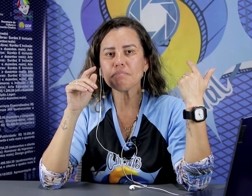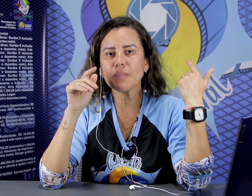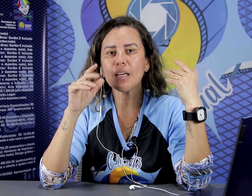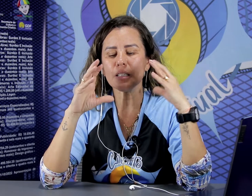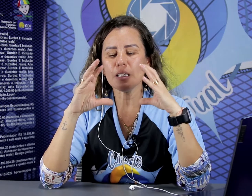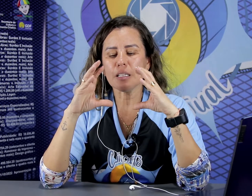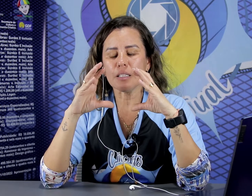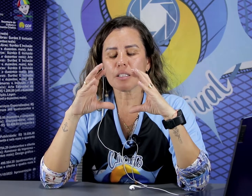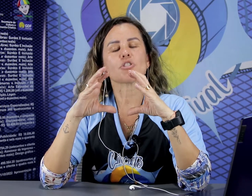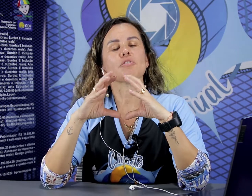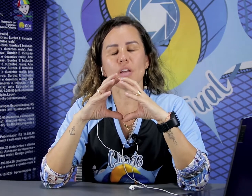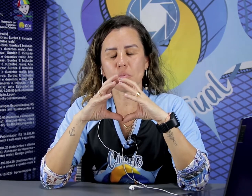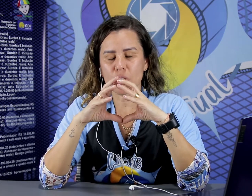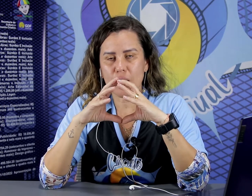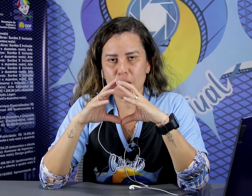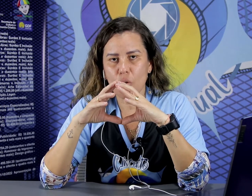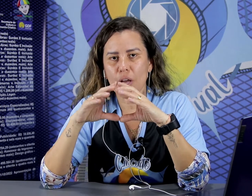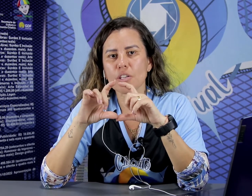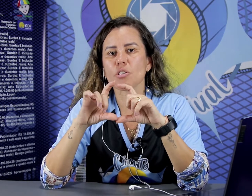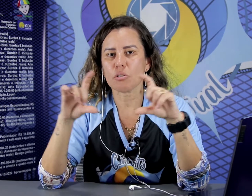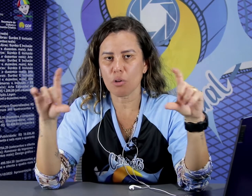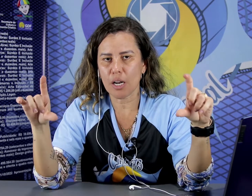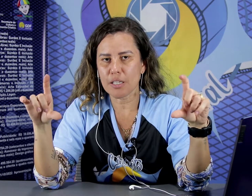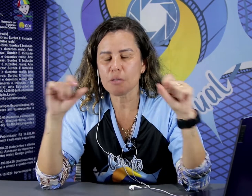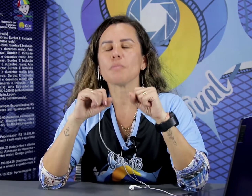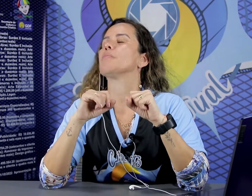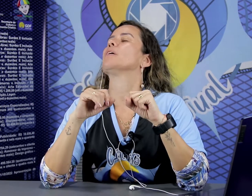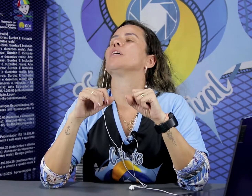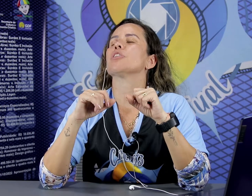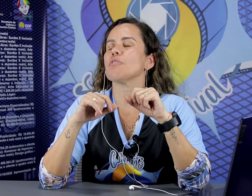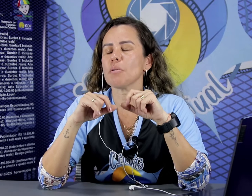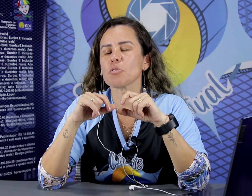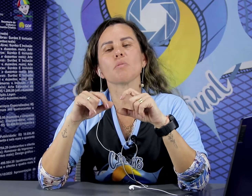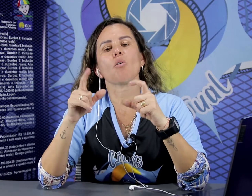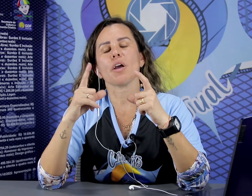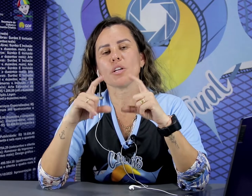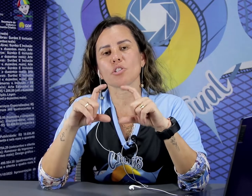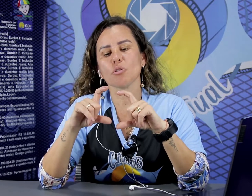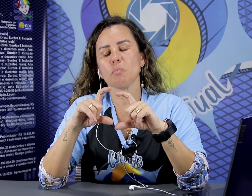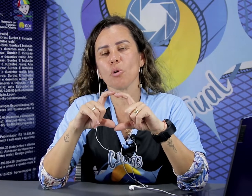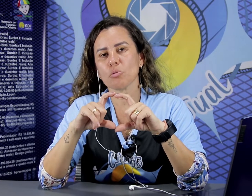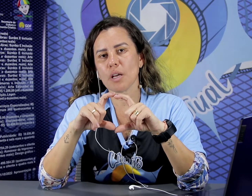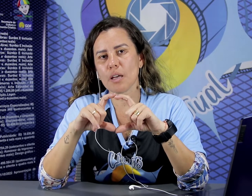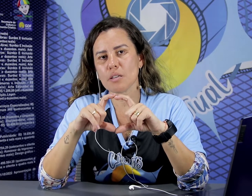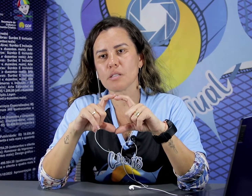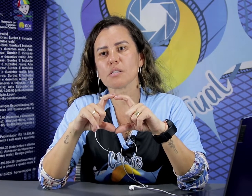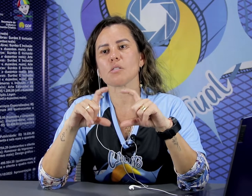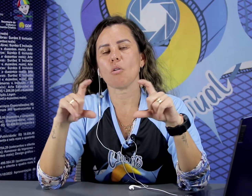né? Então, tivemos essa corrente do oralismo, tivemos uma corrente do português